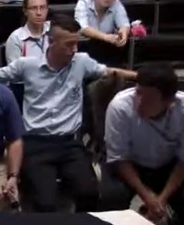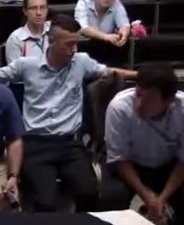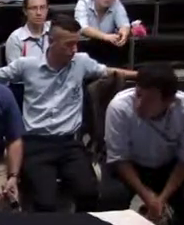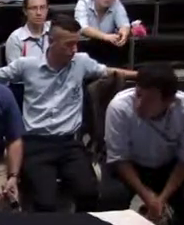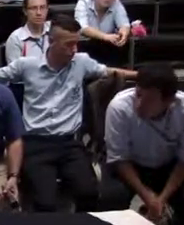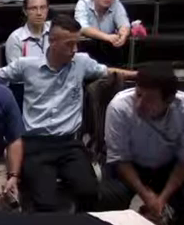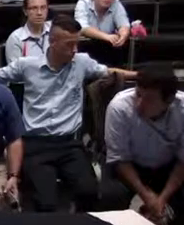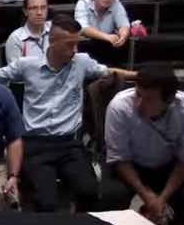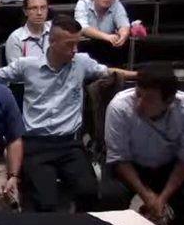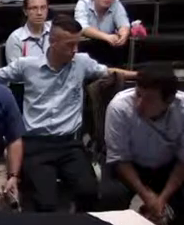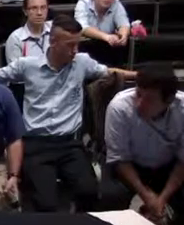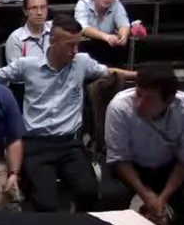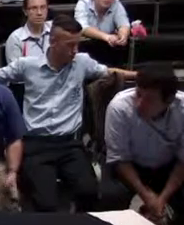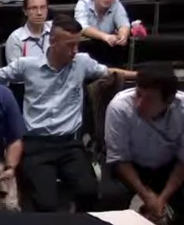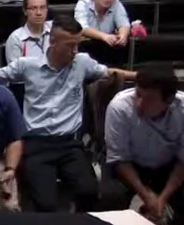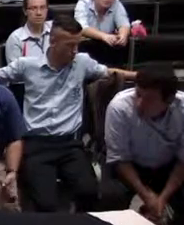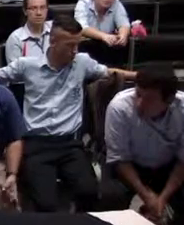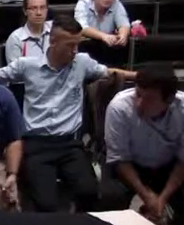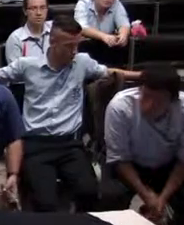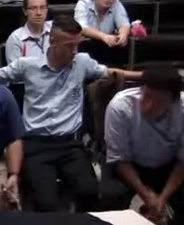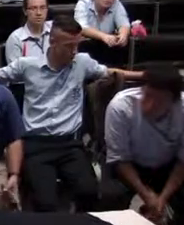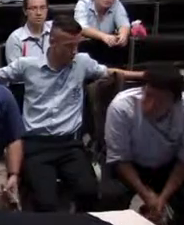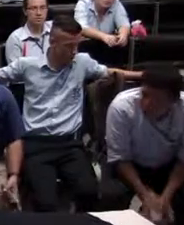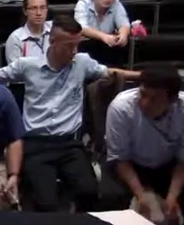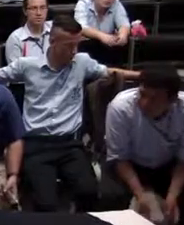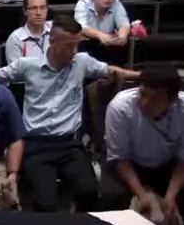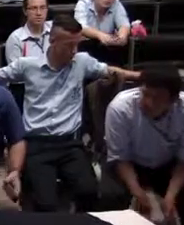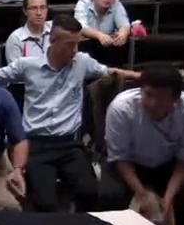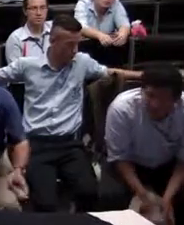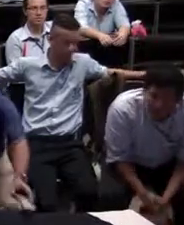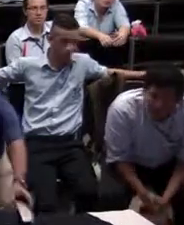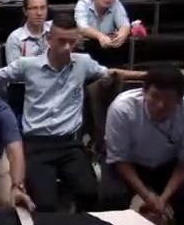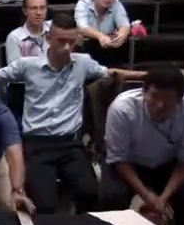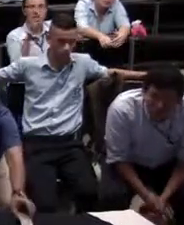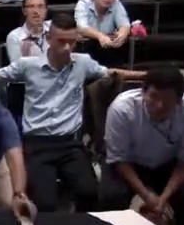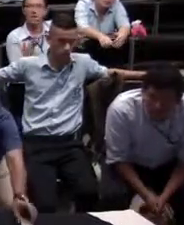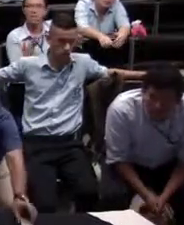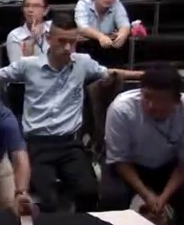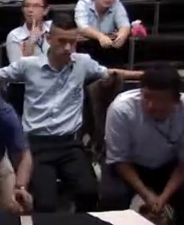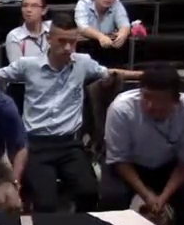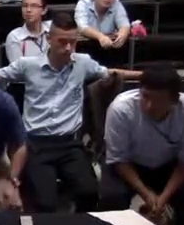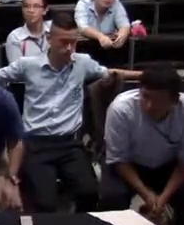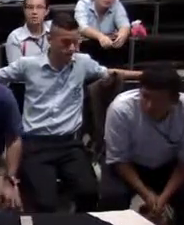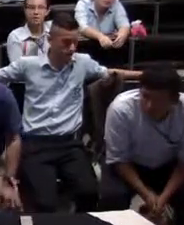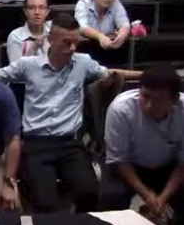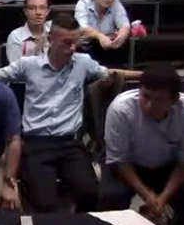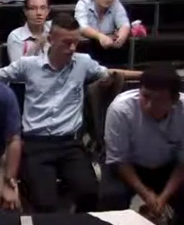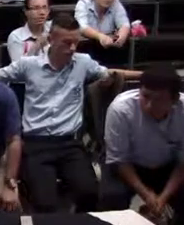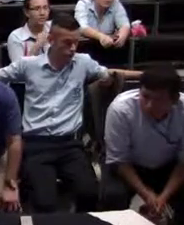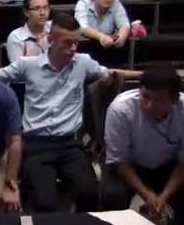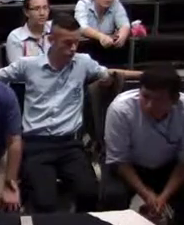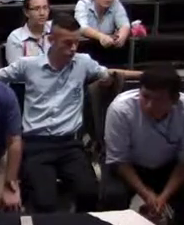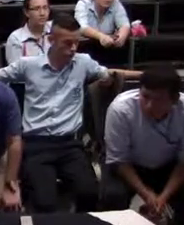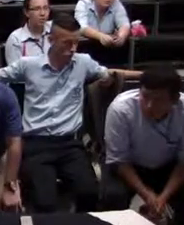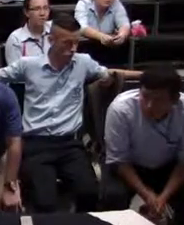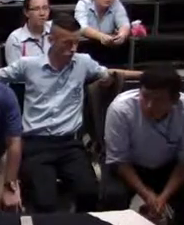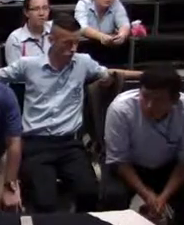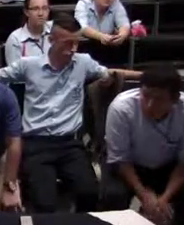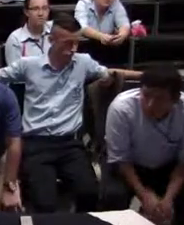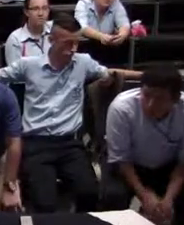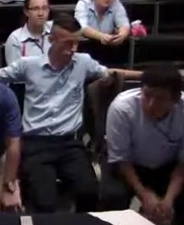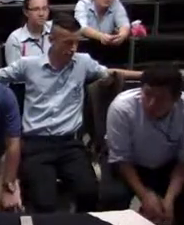sorda. Desde el proceso, esto se evidencia desde el proceso de inscripción de la persona sorda en el